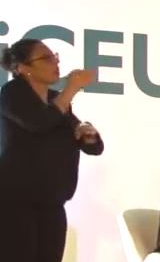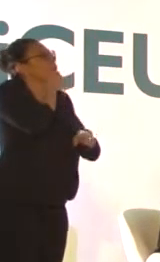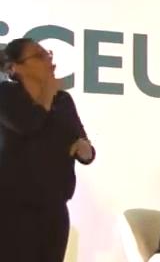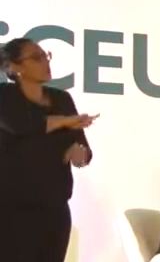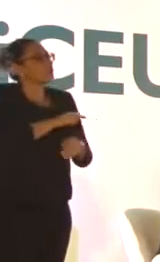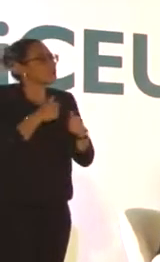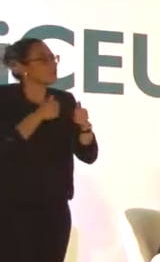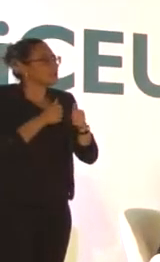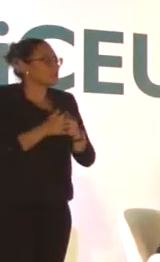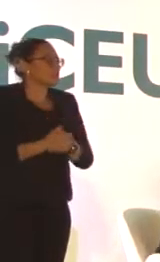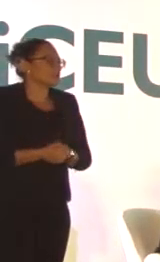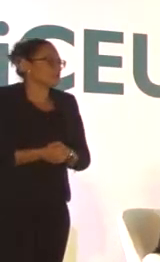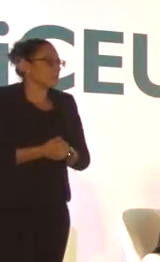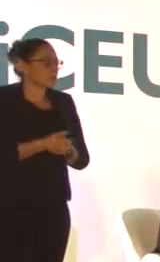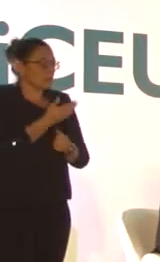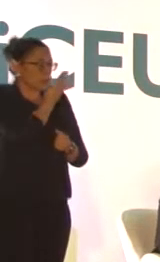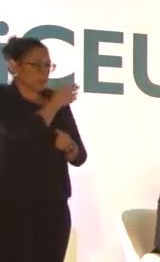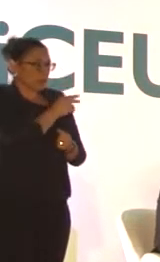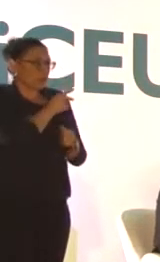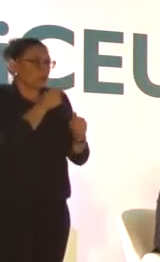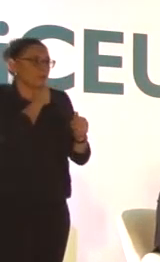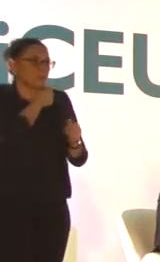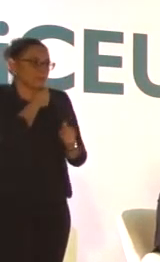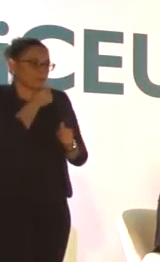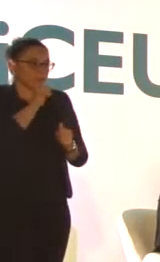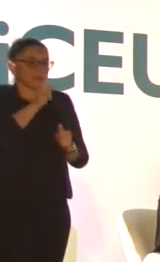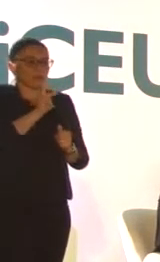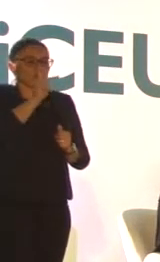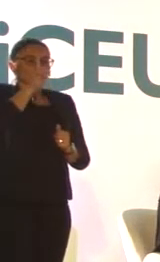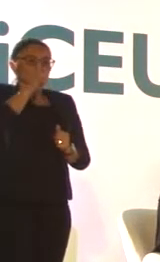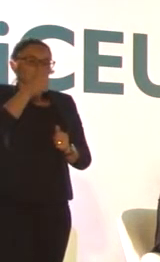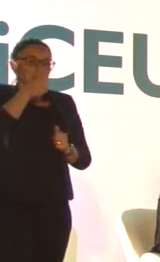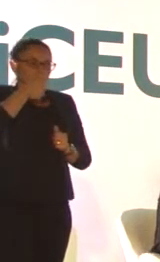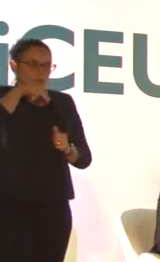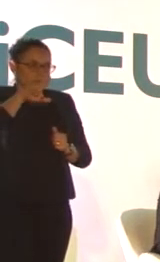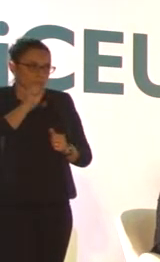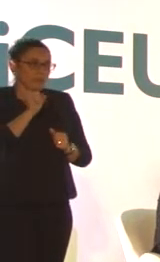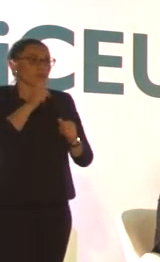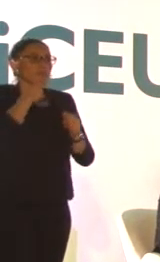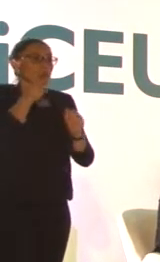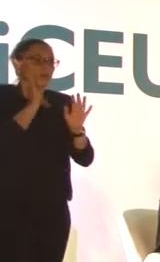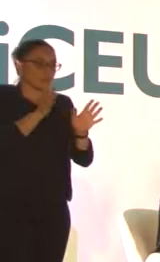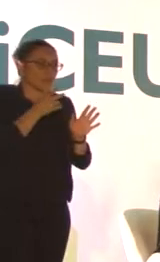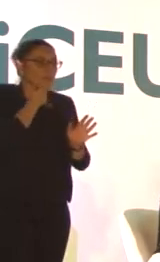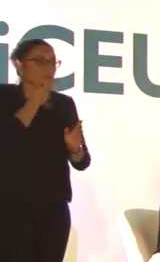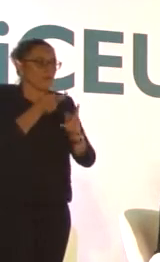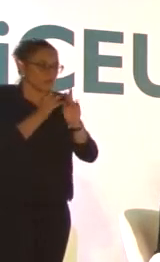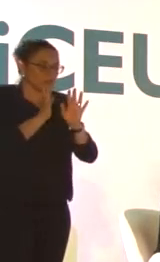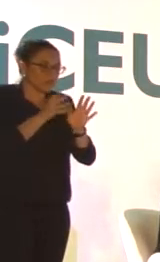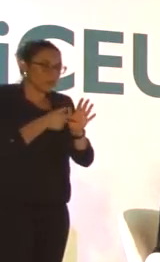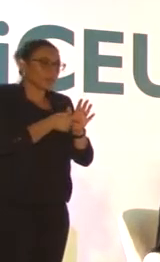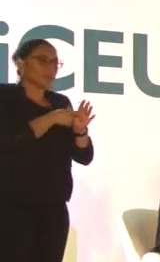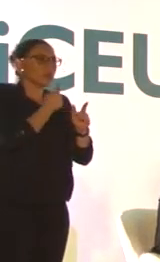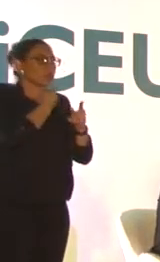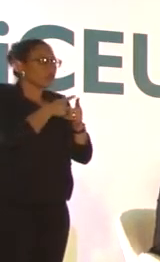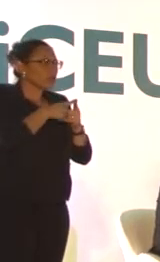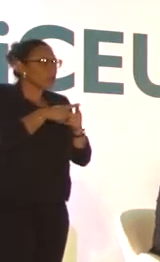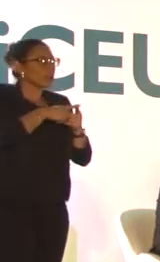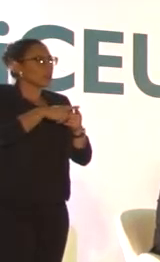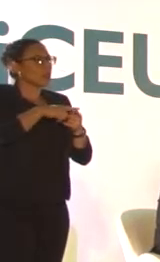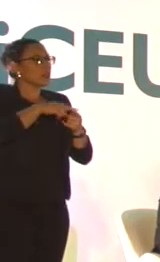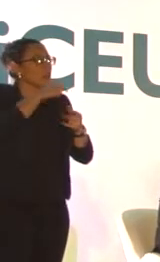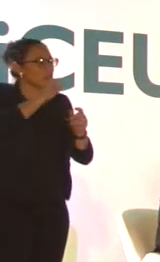O Klaus já falou sobre isso e eu acho que esse evento aqui marca realmente a